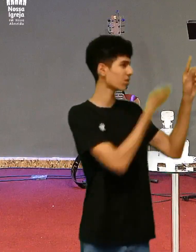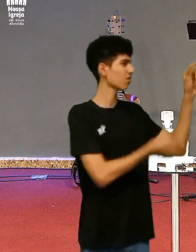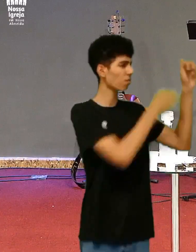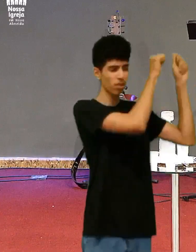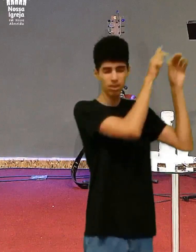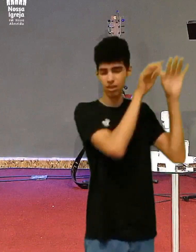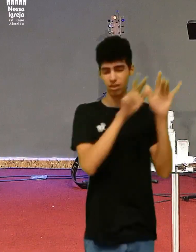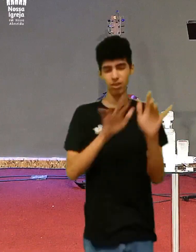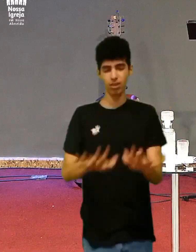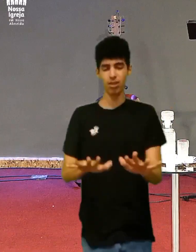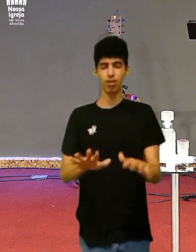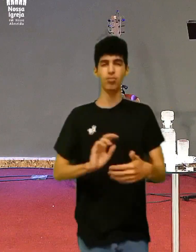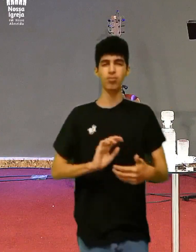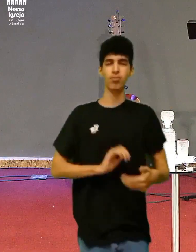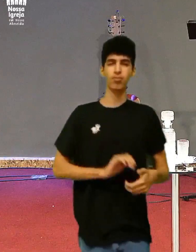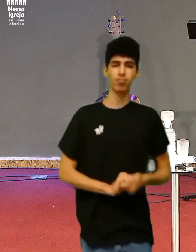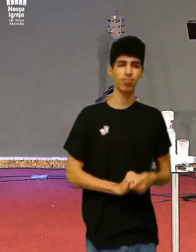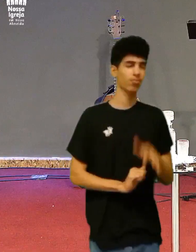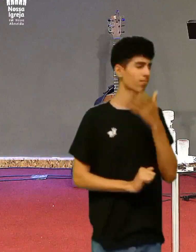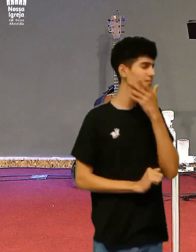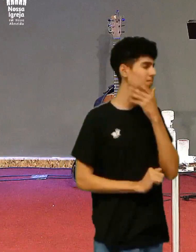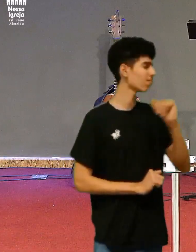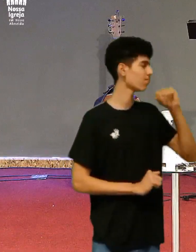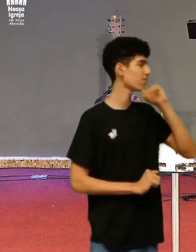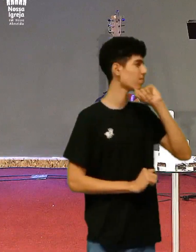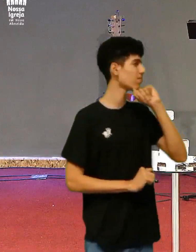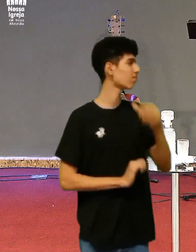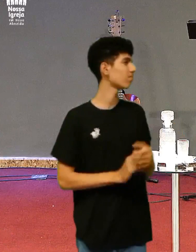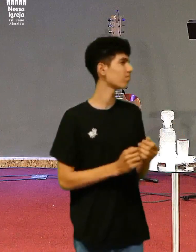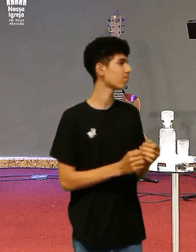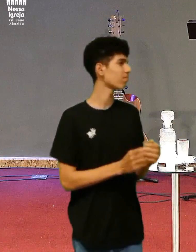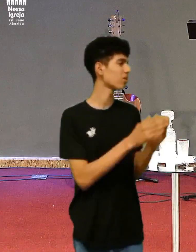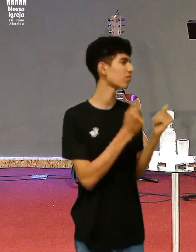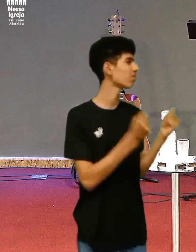soprada sobre eles, meu Pai, soprada.